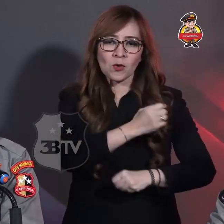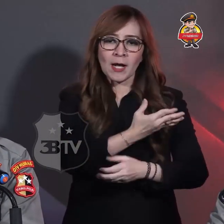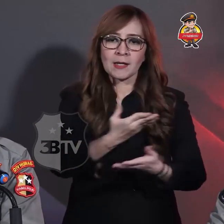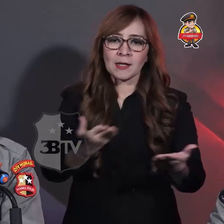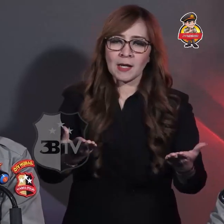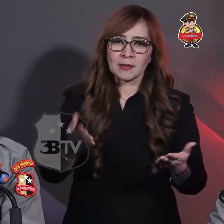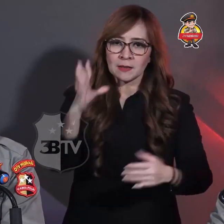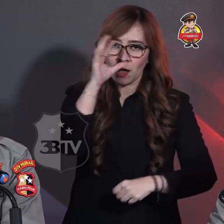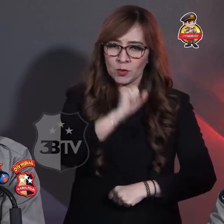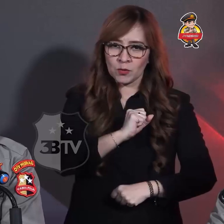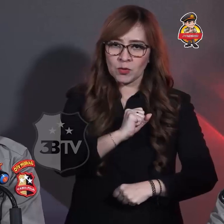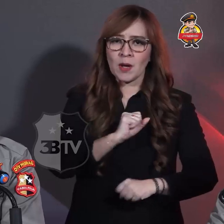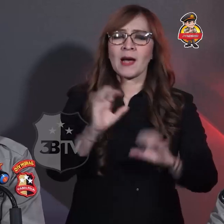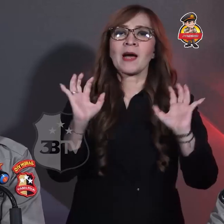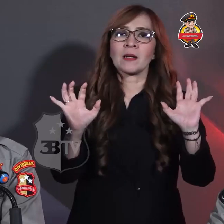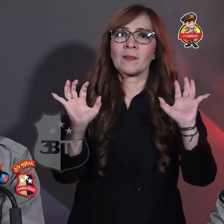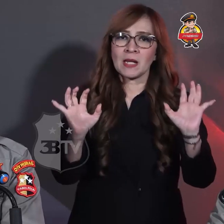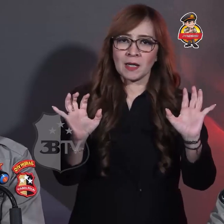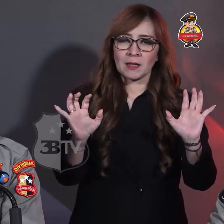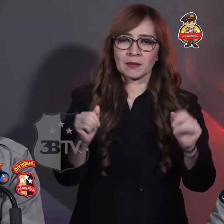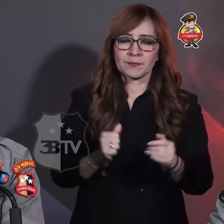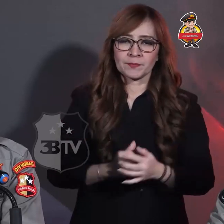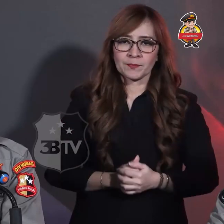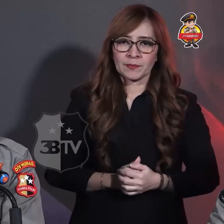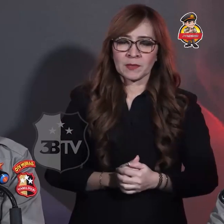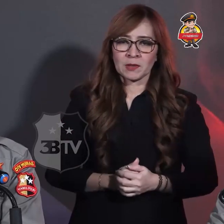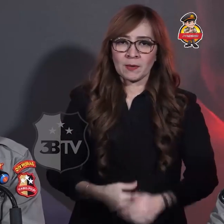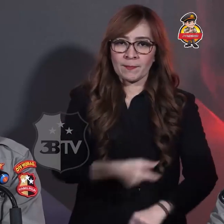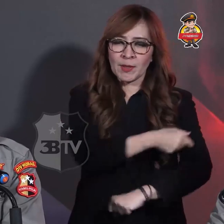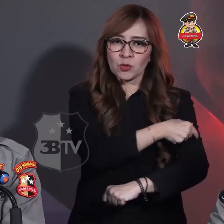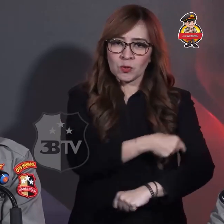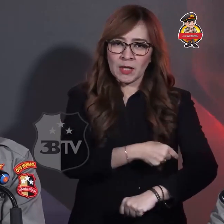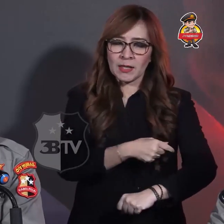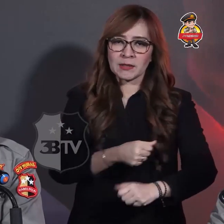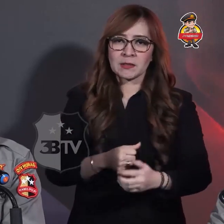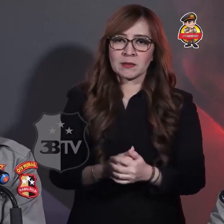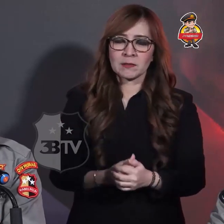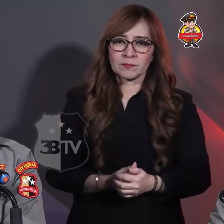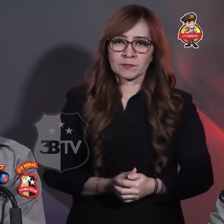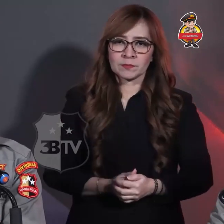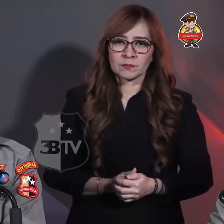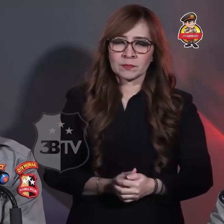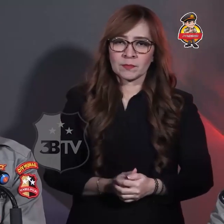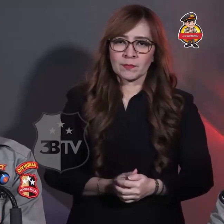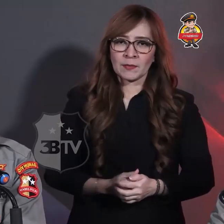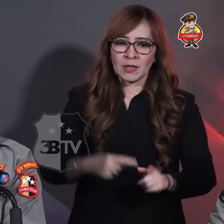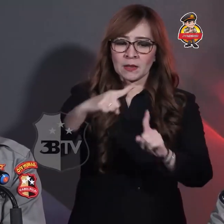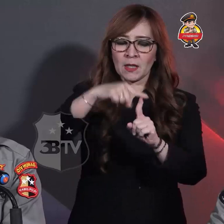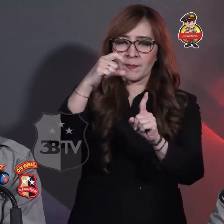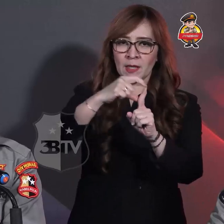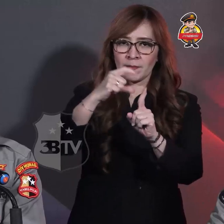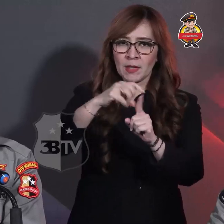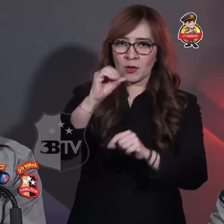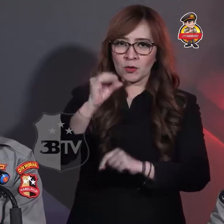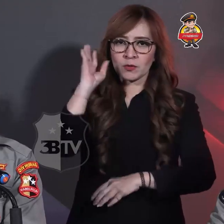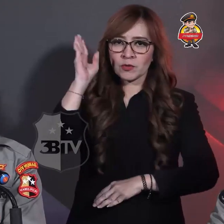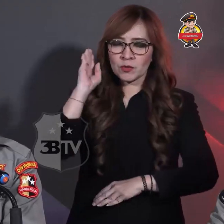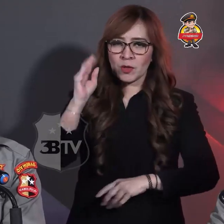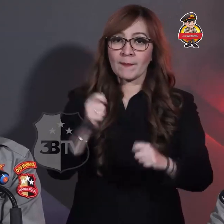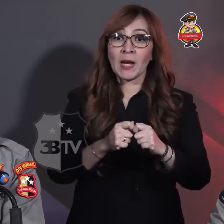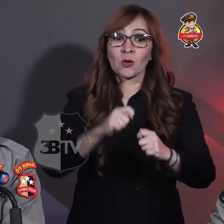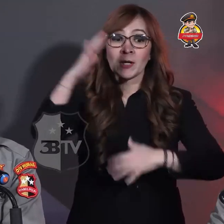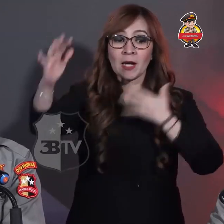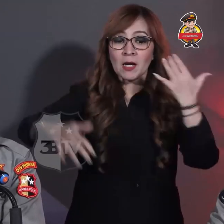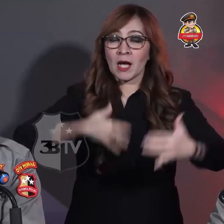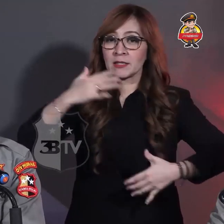Barat. Satgas TPPO Polri, ya, sudah melakukan